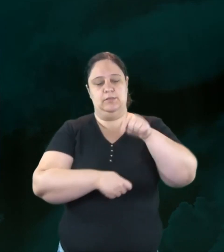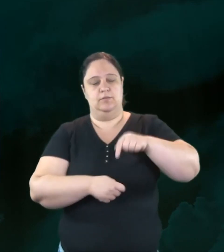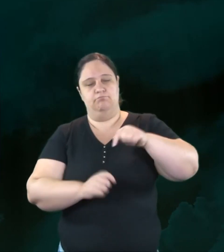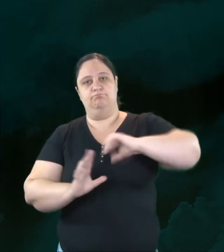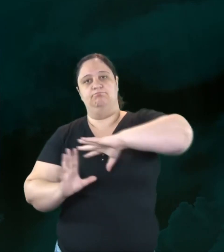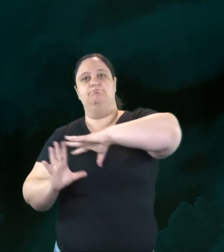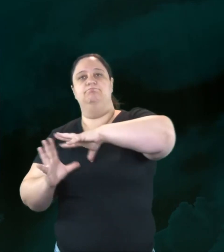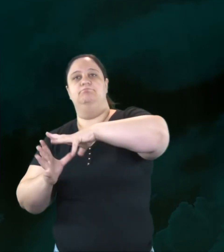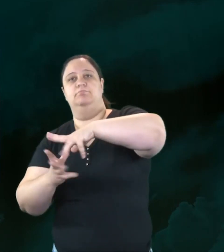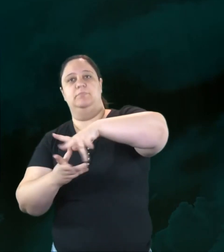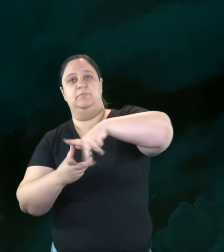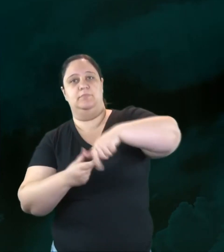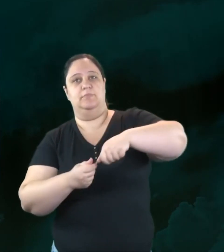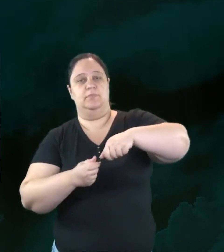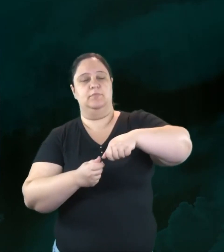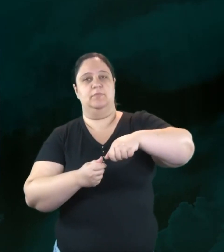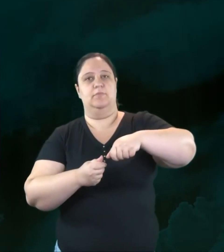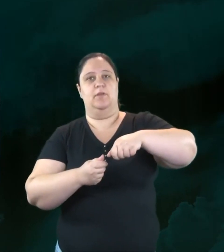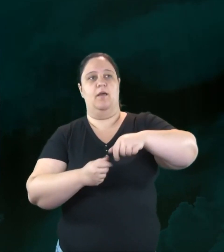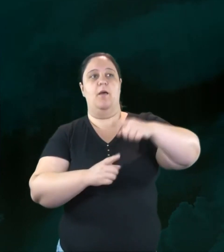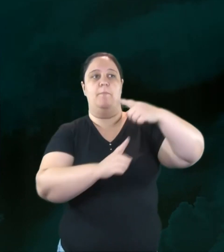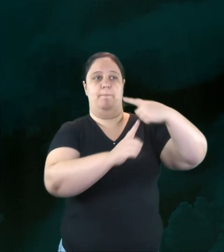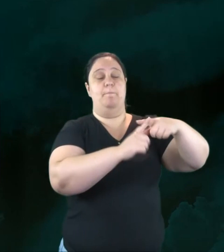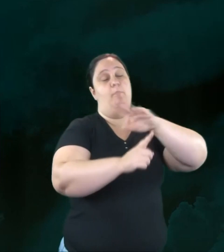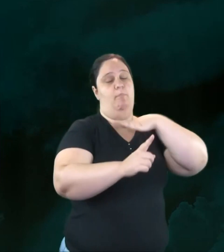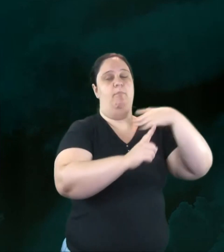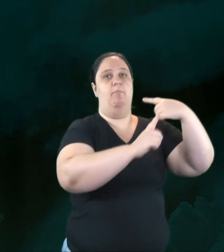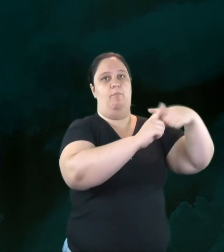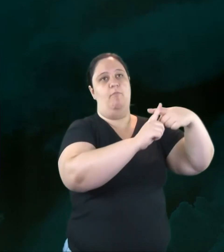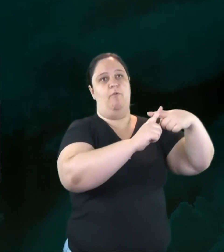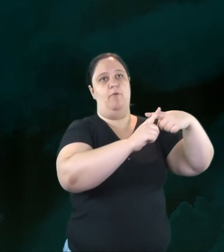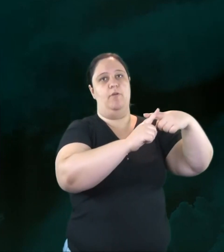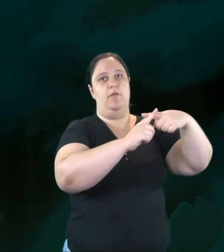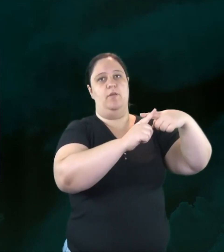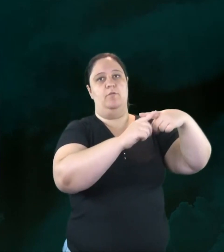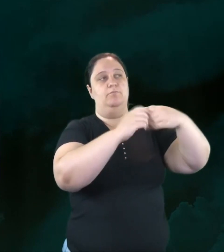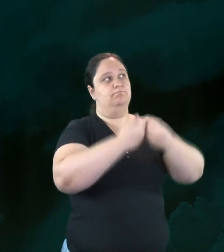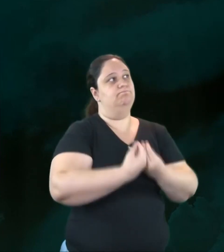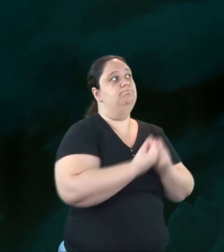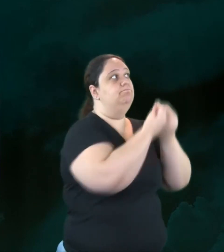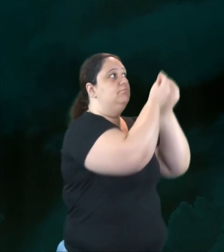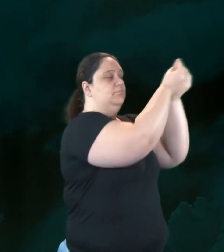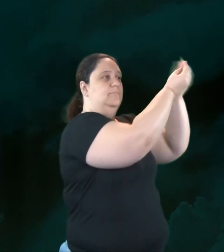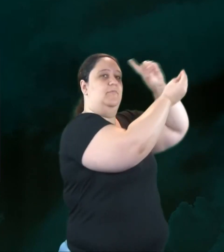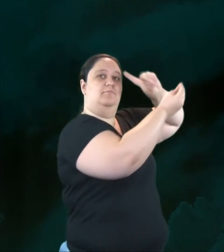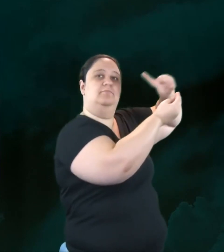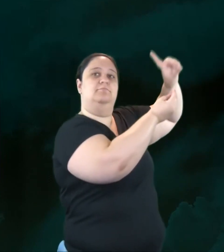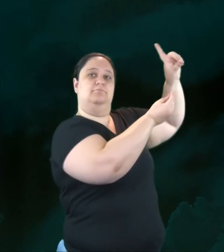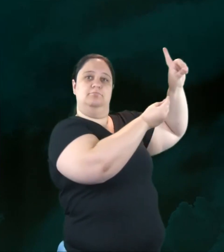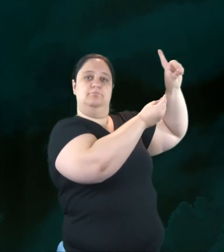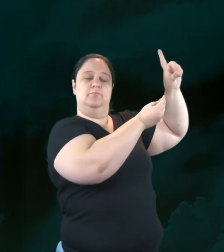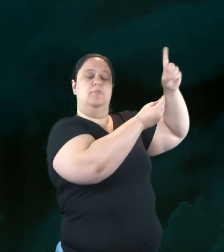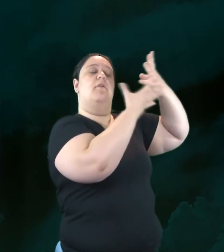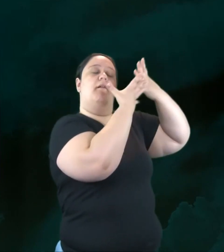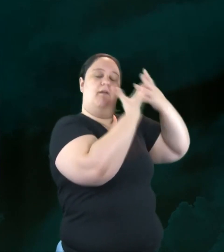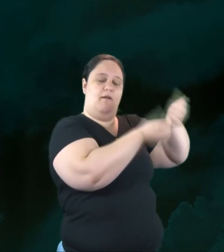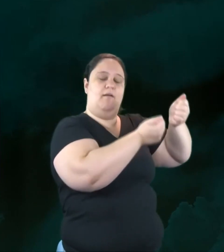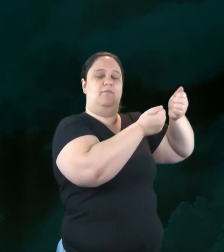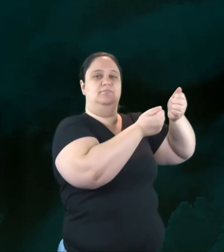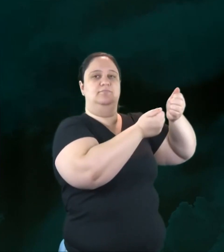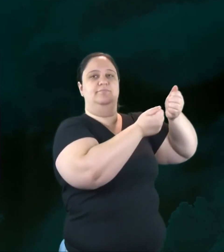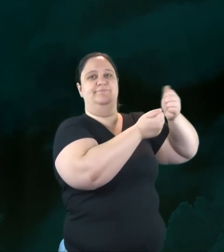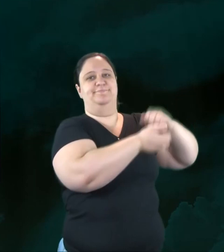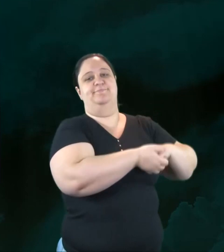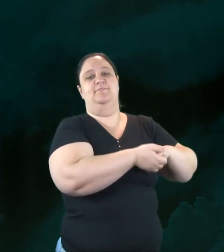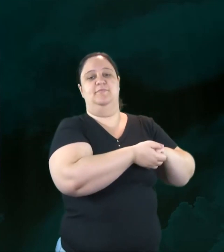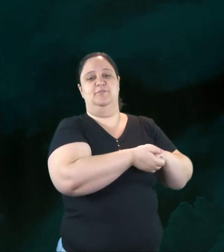obra redentora na cruz, foi oferecido a Deus pelo Espírito Eterno, e foi